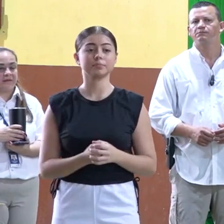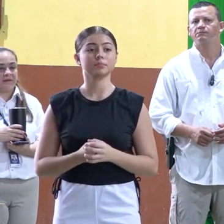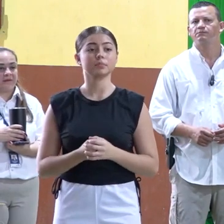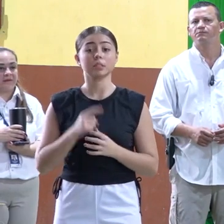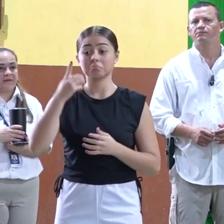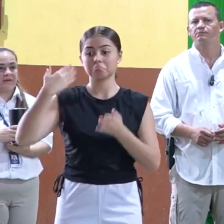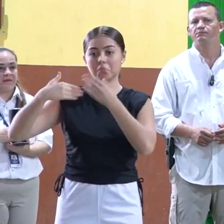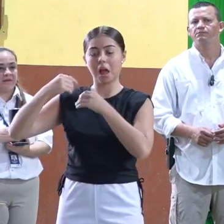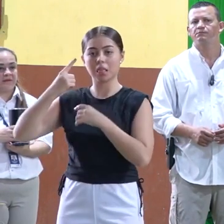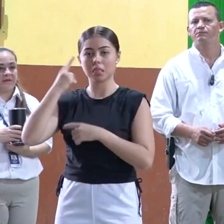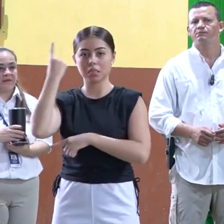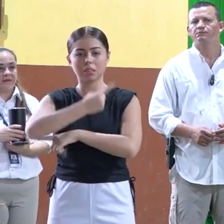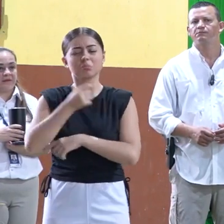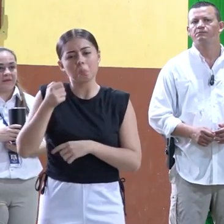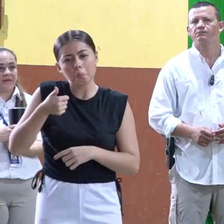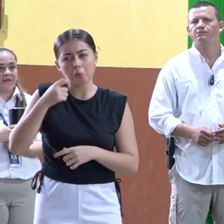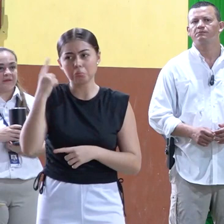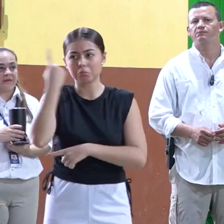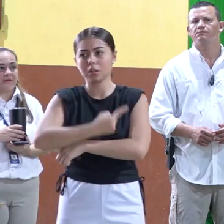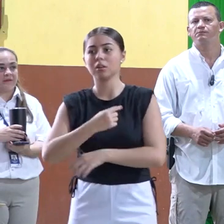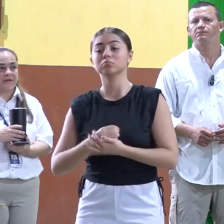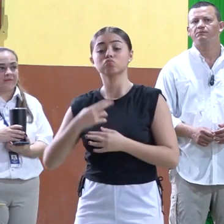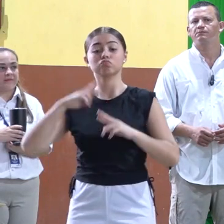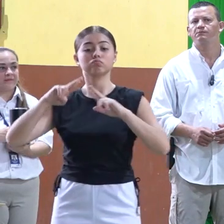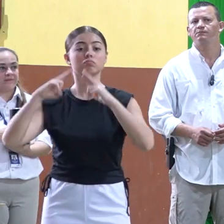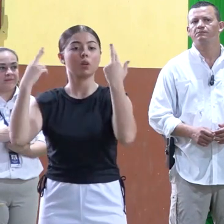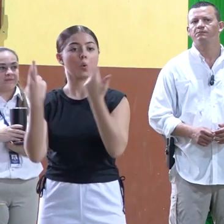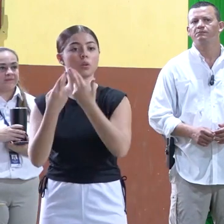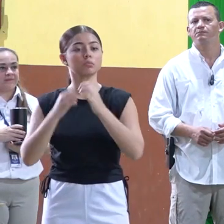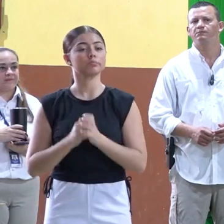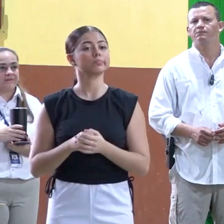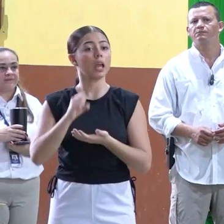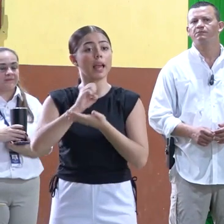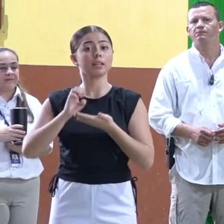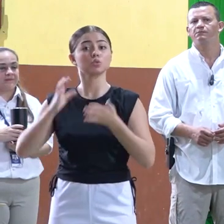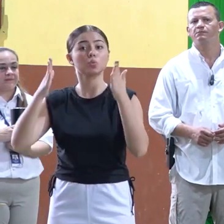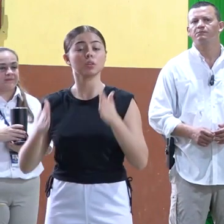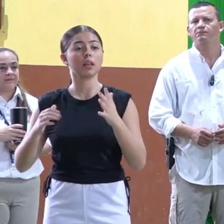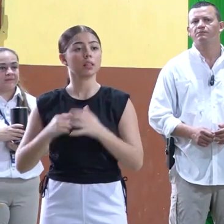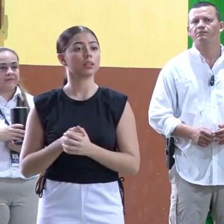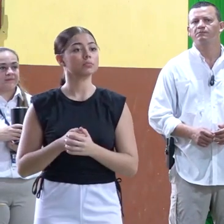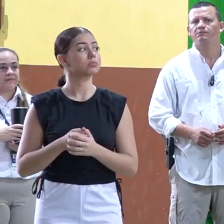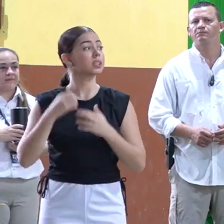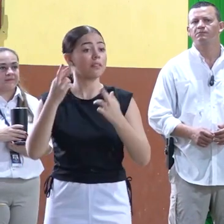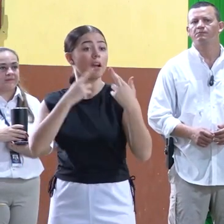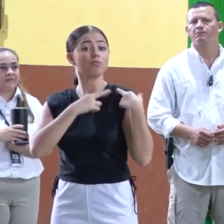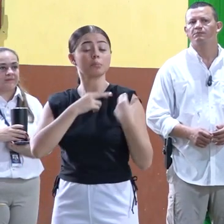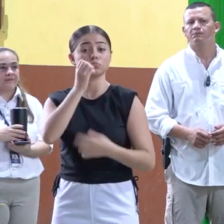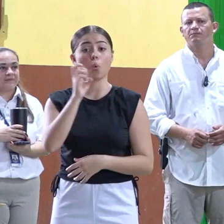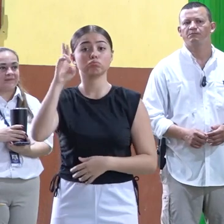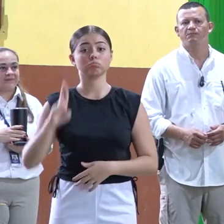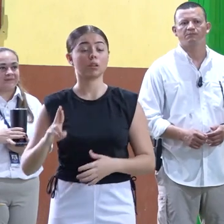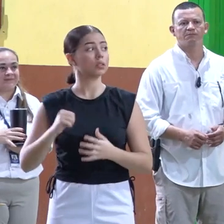Hace unos días, pocos días, me reuní con los estudiantes que van a representar a Costa